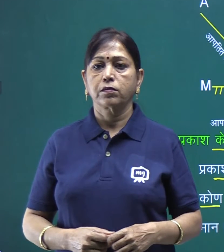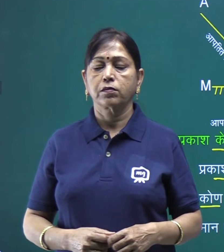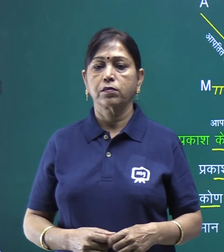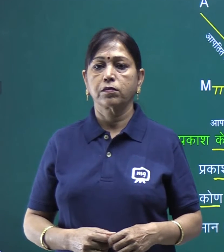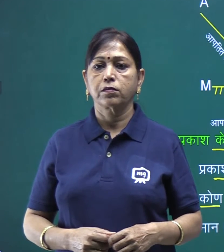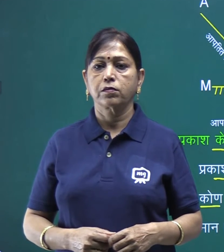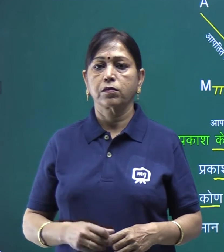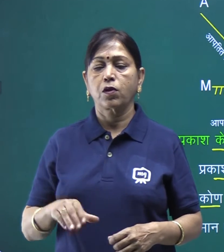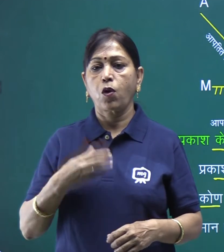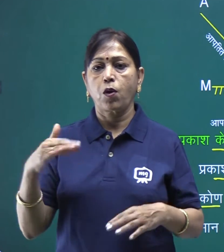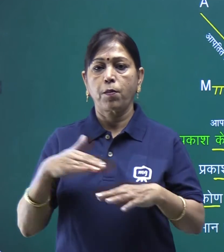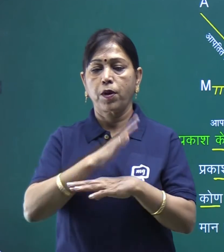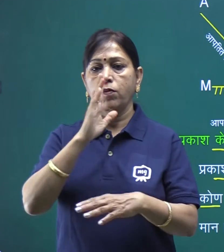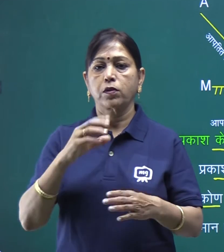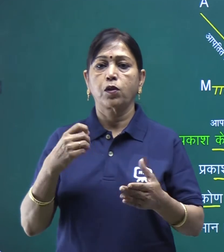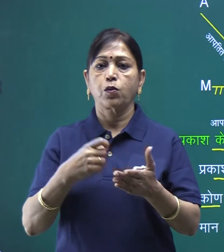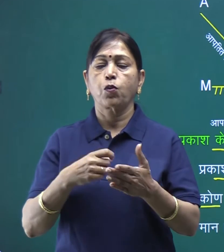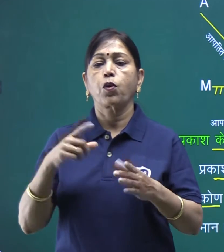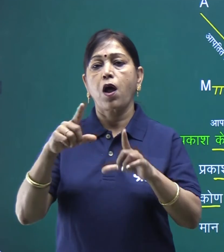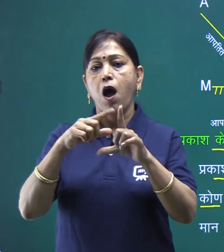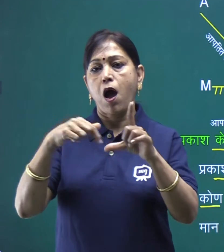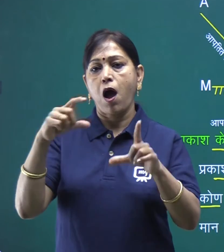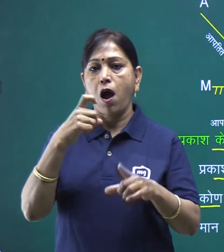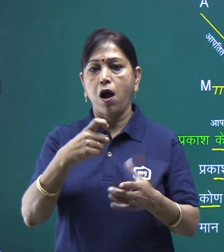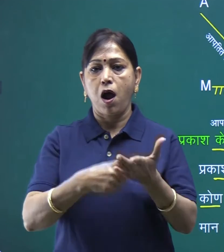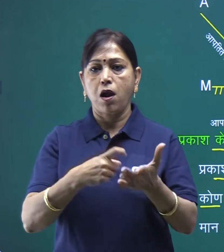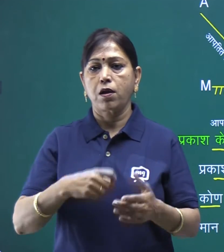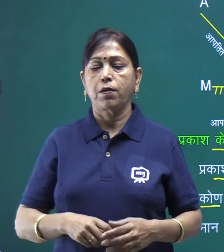और परावर्तन कोण R